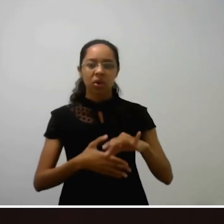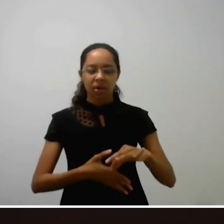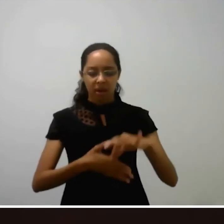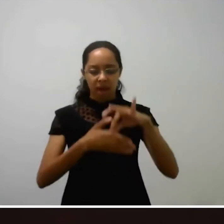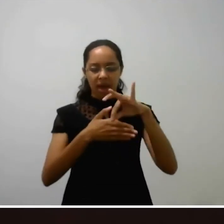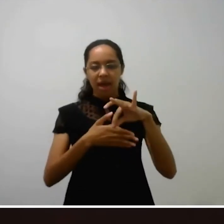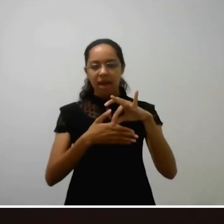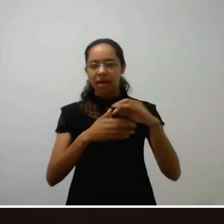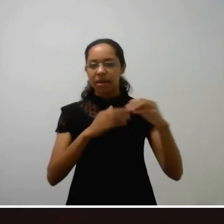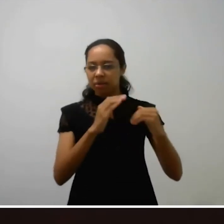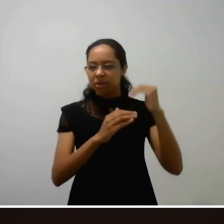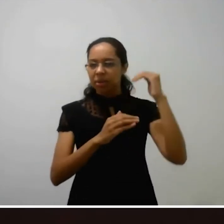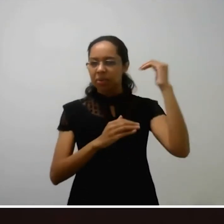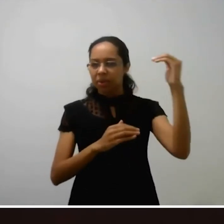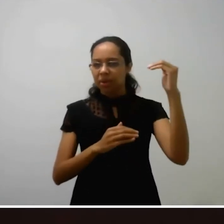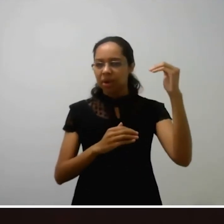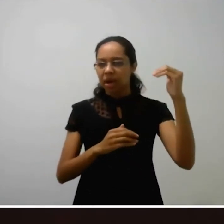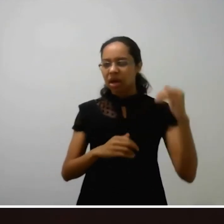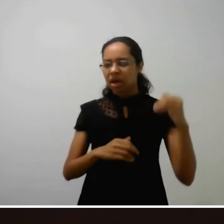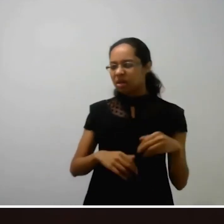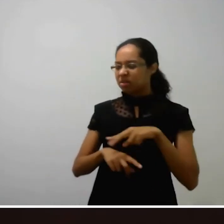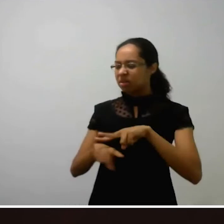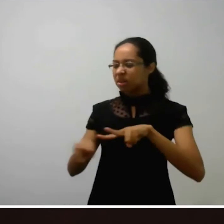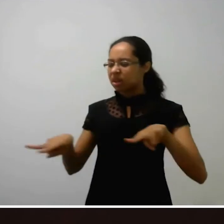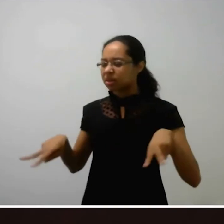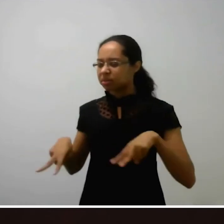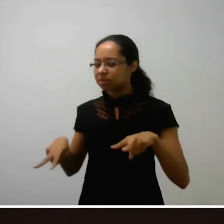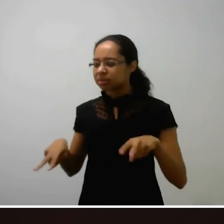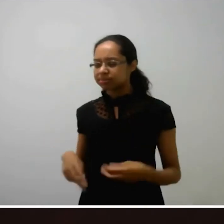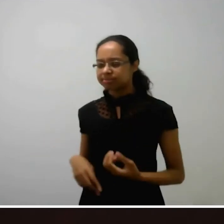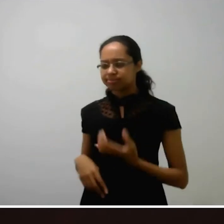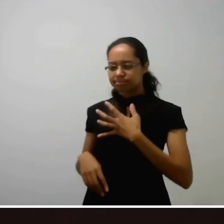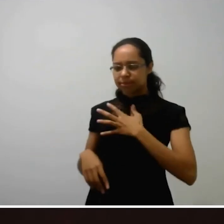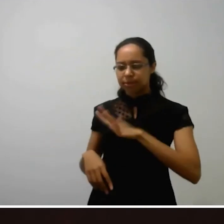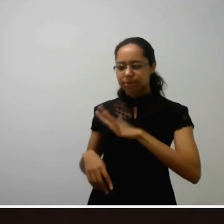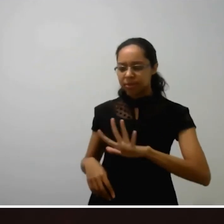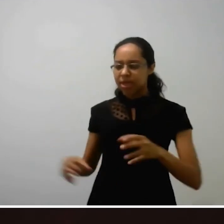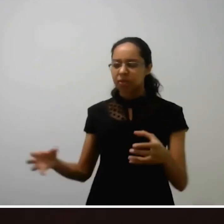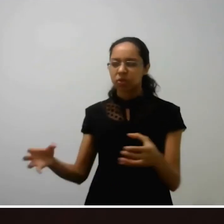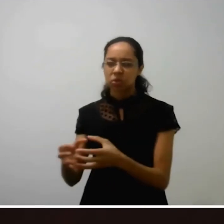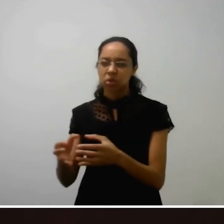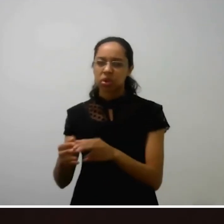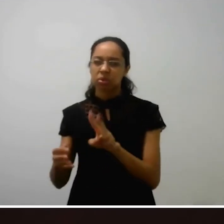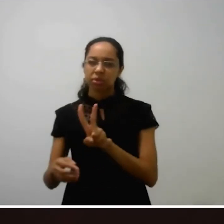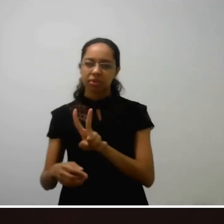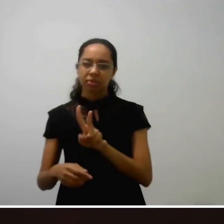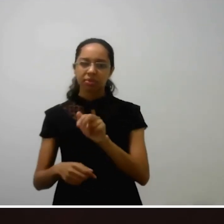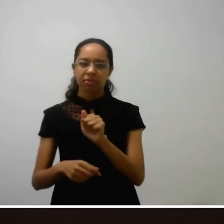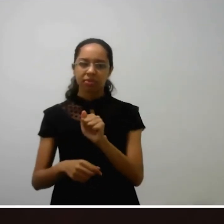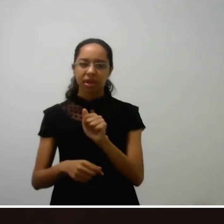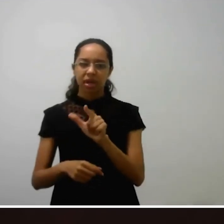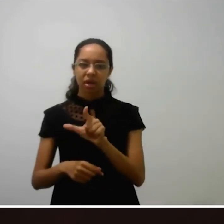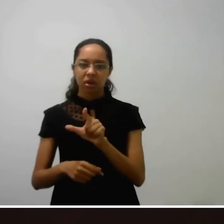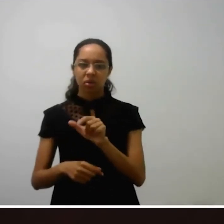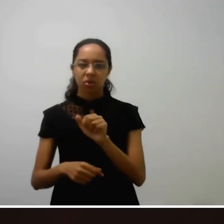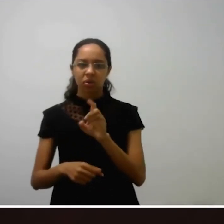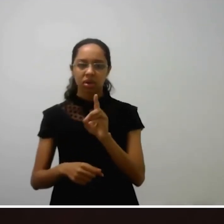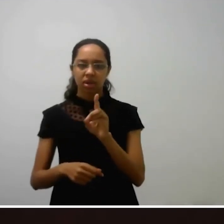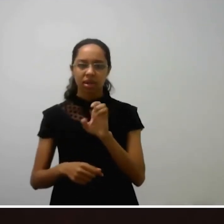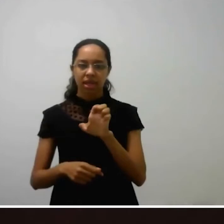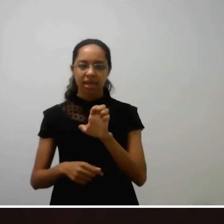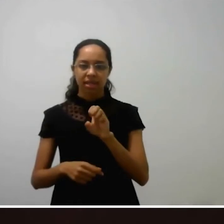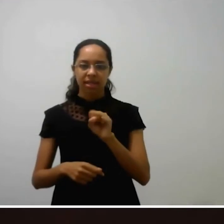passaram a ser odiados tanto pelos nobres quanto pelo povo comum por causa da ganância e da